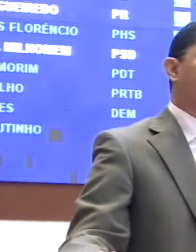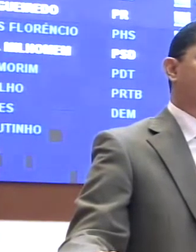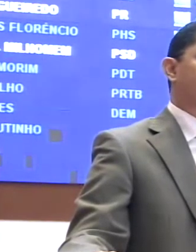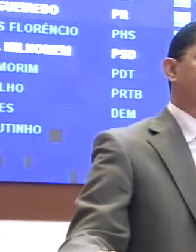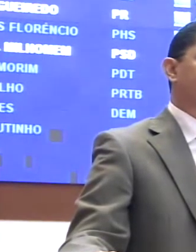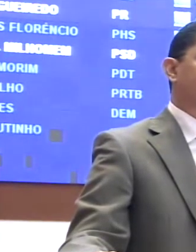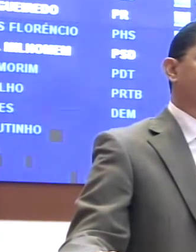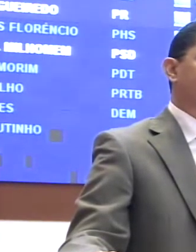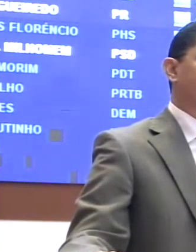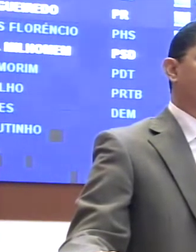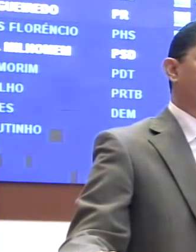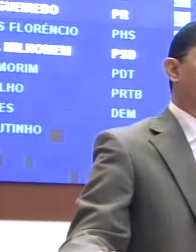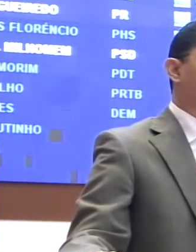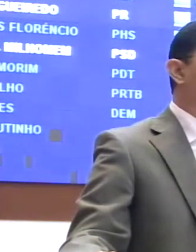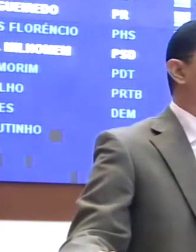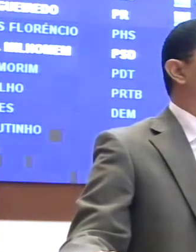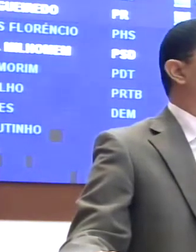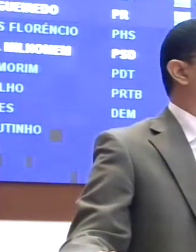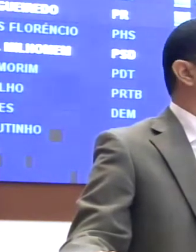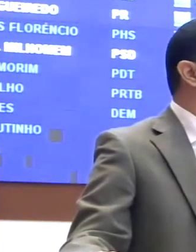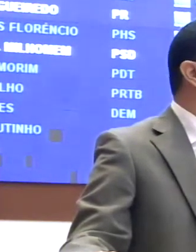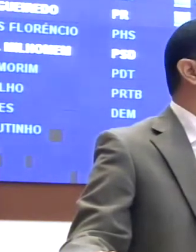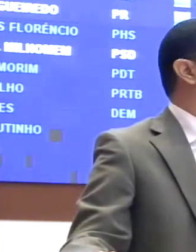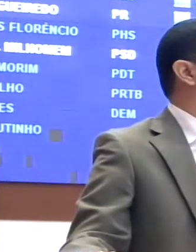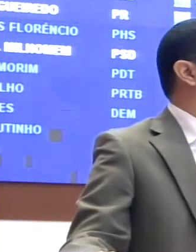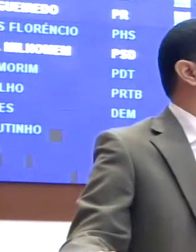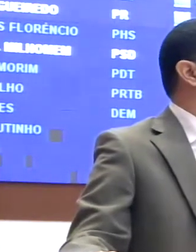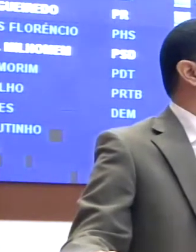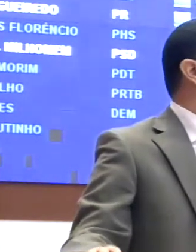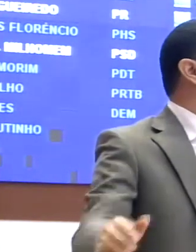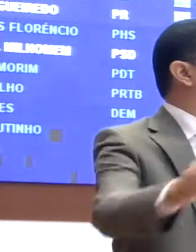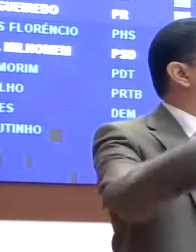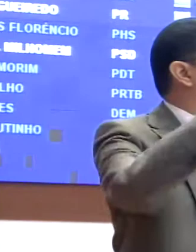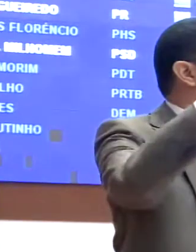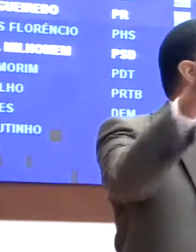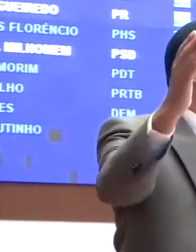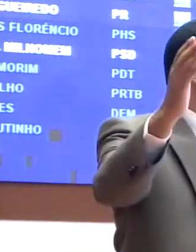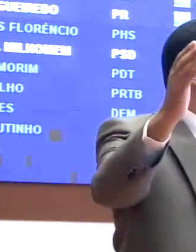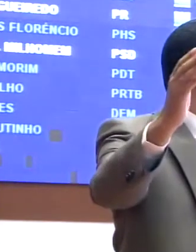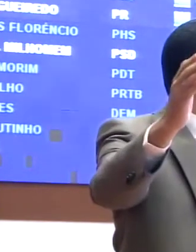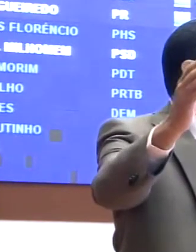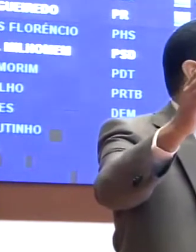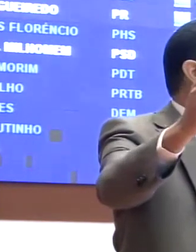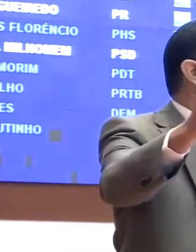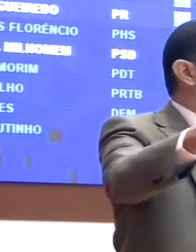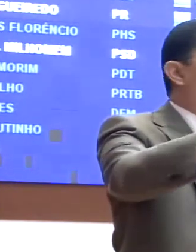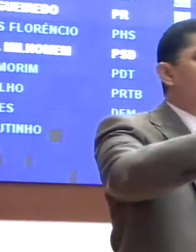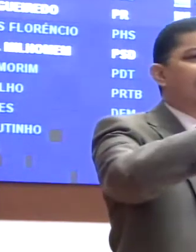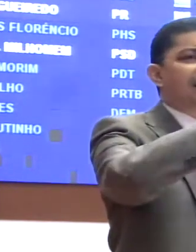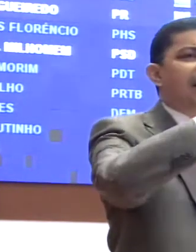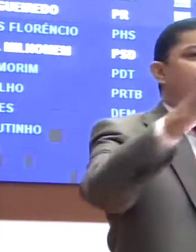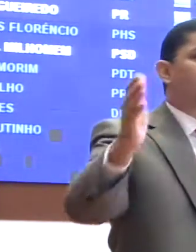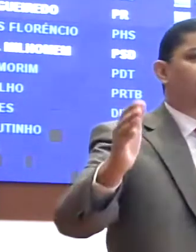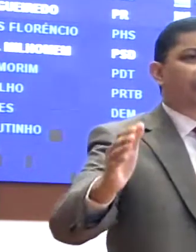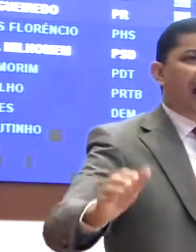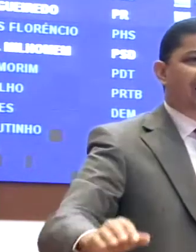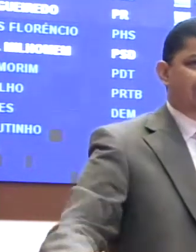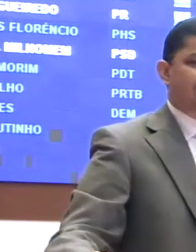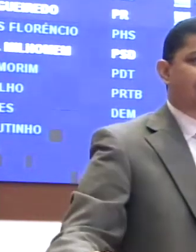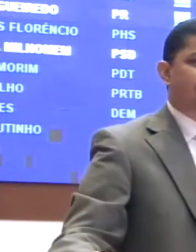Mas não foi fácil, porque tive que transpor todas as barreiras, todas